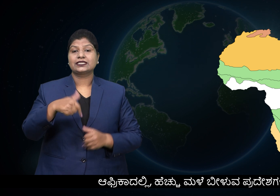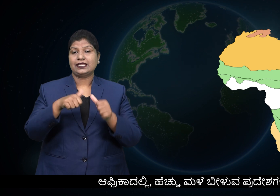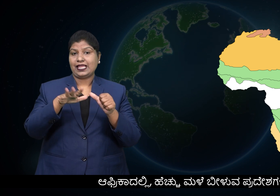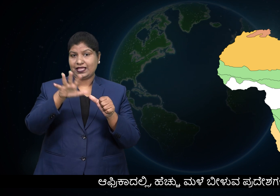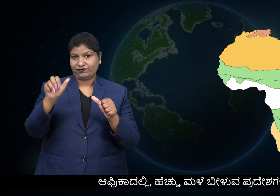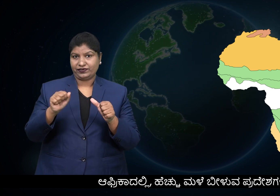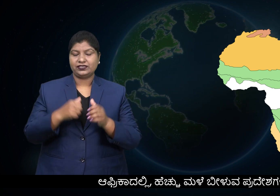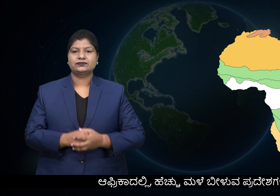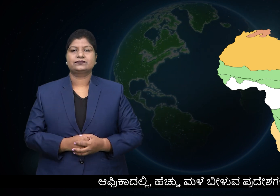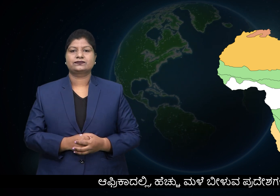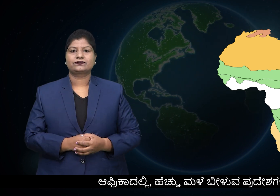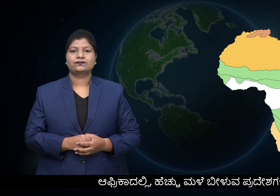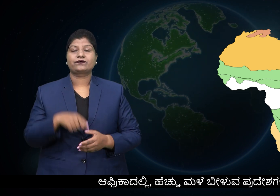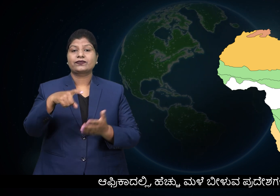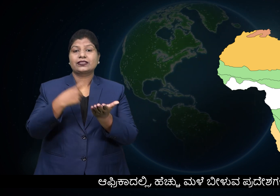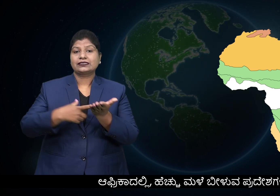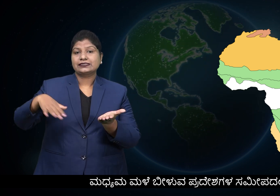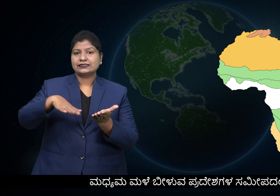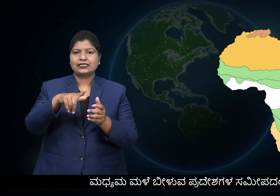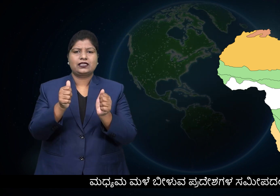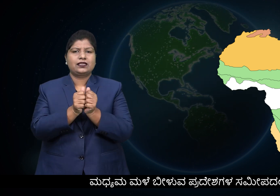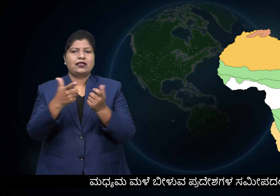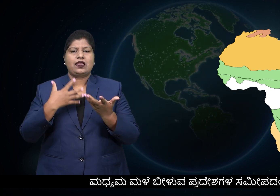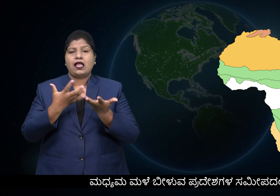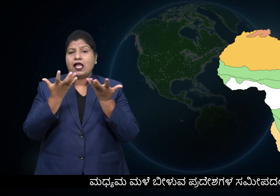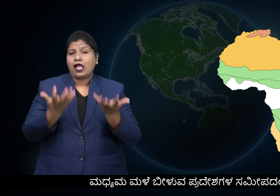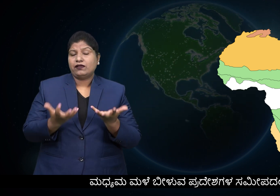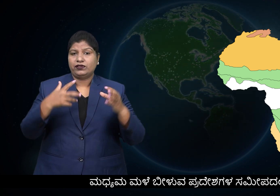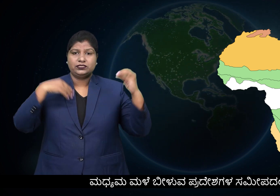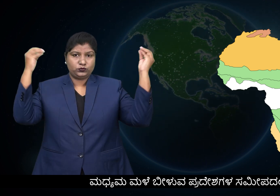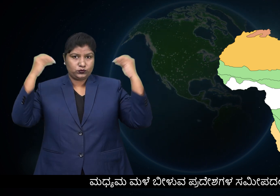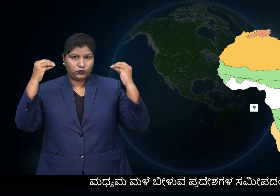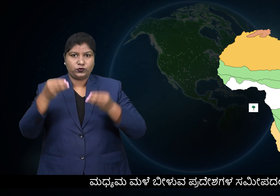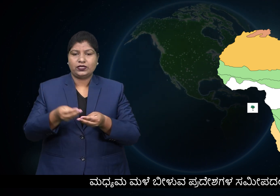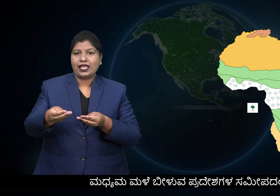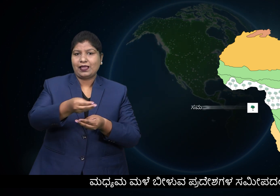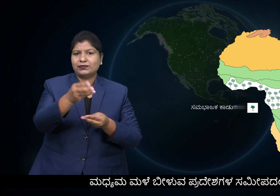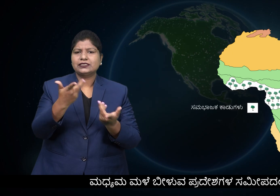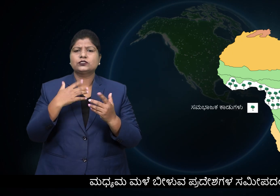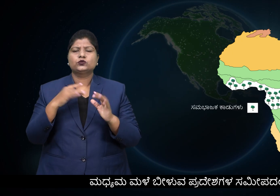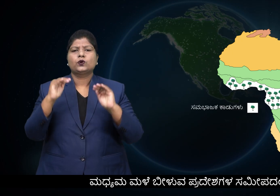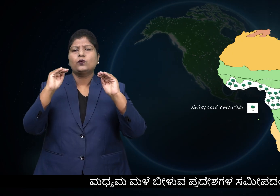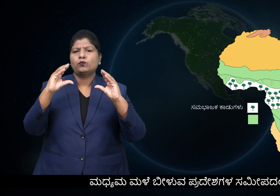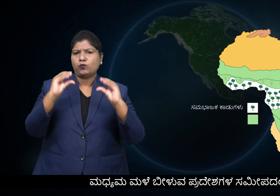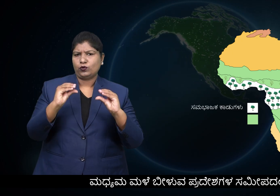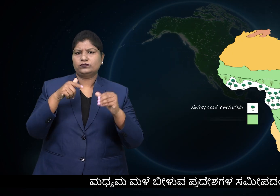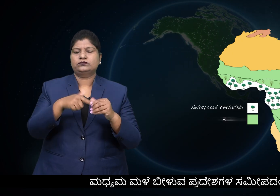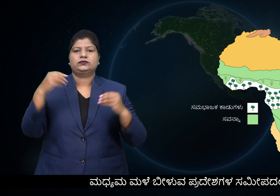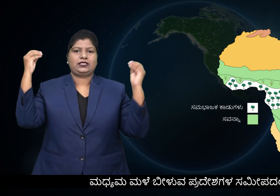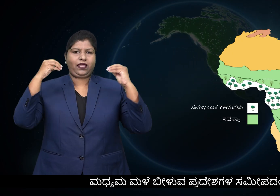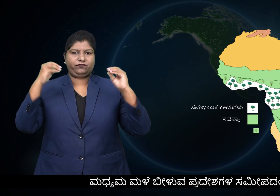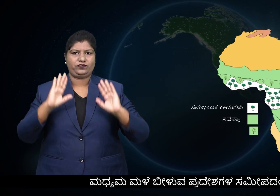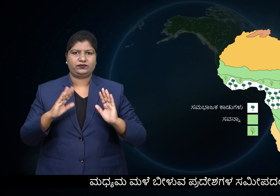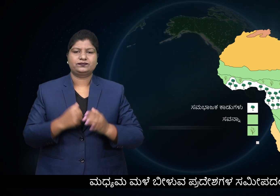ಆಫ್ರಿಕಾದಲ್ಲಿ ಹೆಚ್ಚು ಮಳೆ ಬೀಳುವ ಪ್ರದೇಶಗಳು ಮಧ್ಯಮ ಮಳೆ ಬೀಳುವ ಪ್ರದೇಶಗಳ ಸಮೀಪದಲ್ಲಿವೆ.